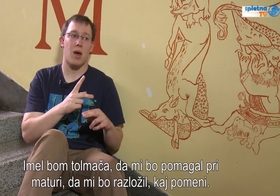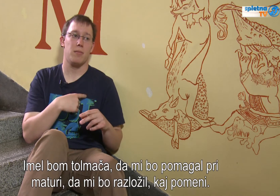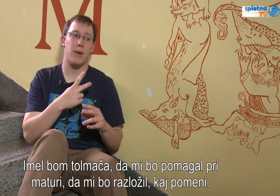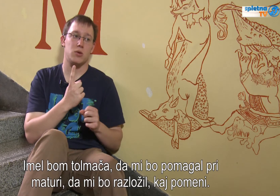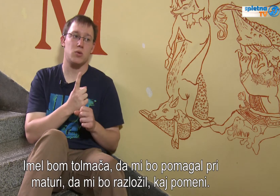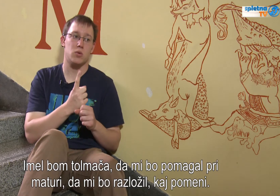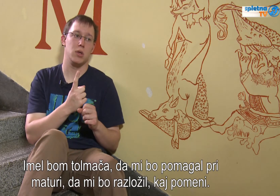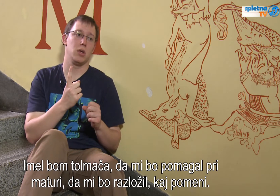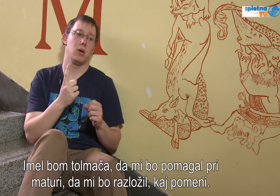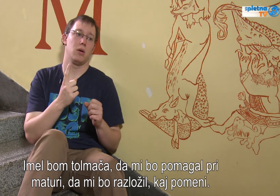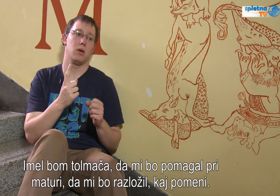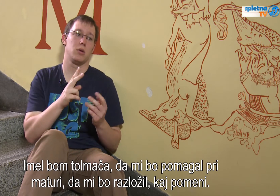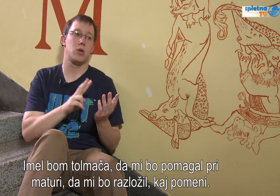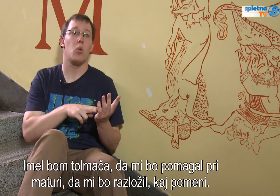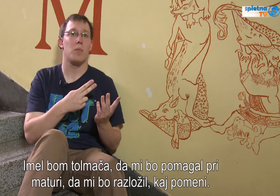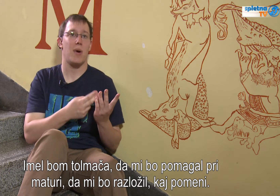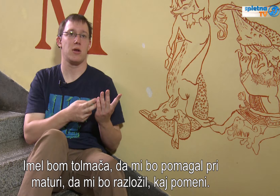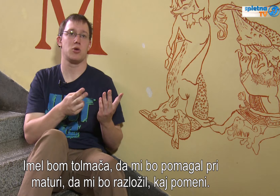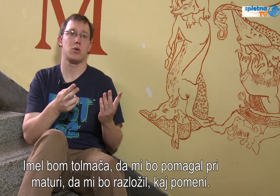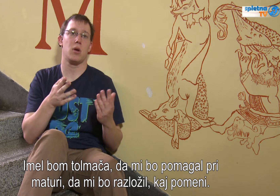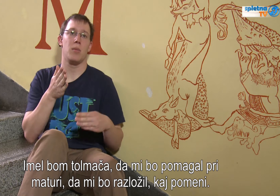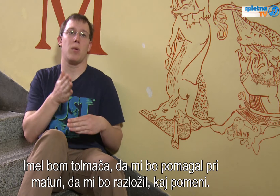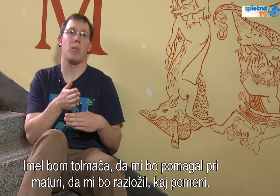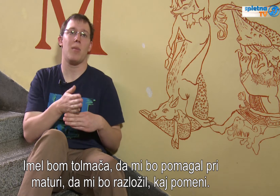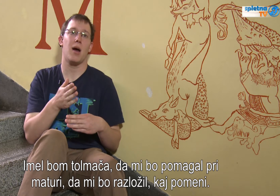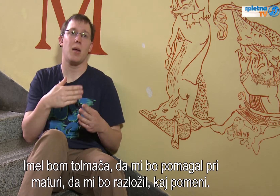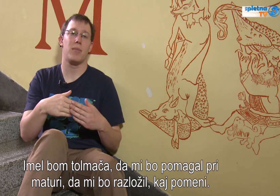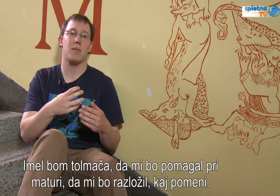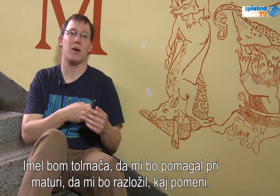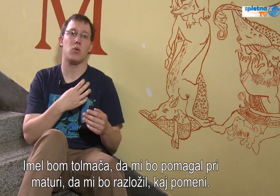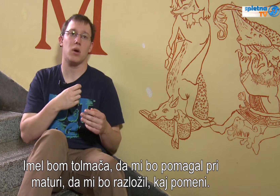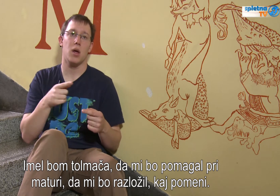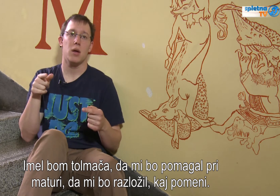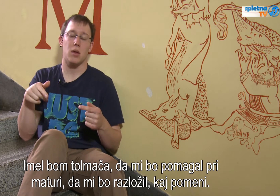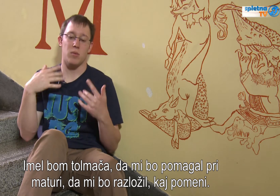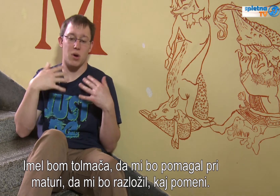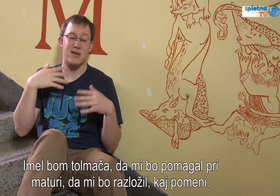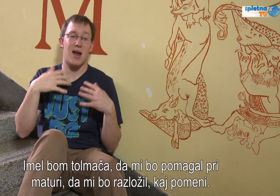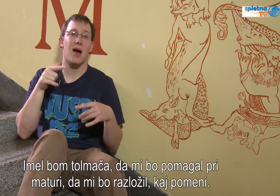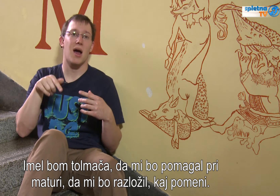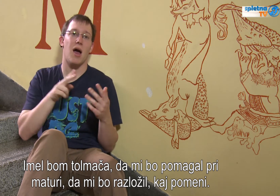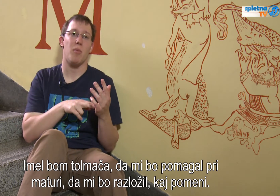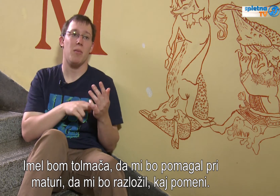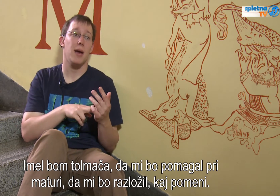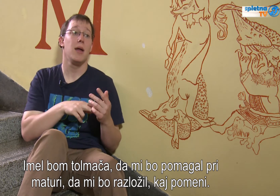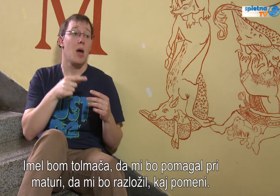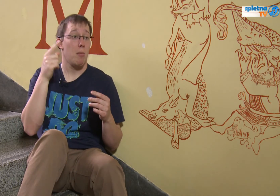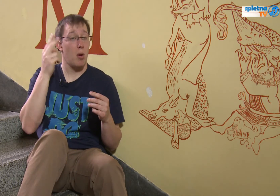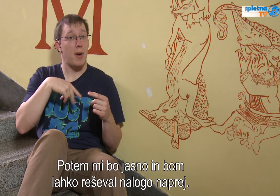Imam pa tudi tolmač, da mi bo pomagala pri maturi, da mi bo razlagala, kaj pa meni, pol pa